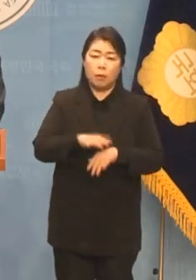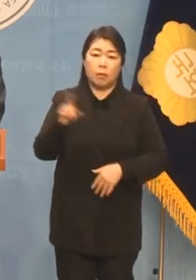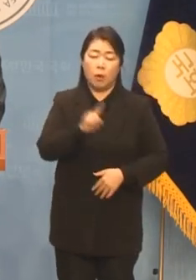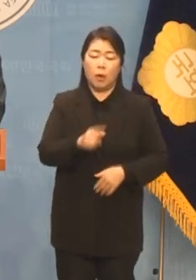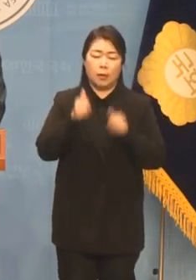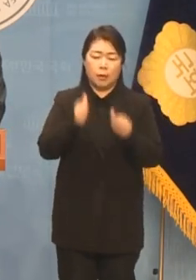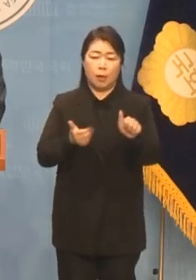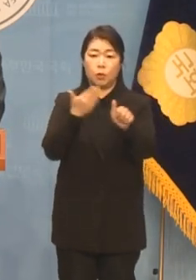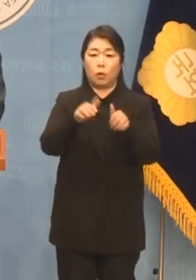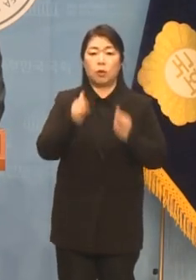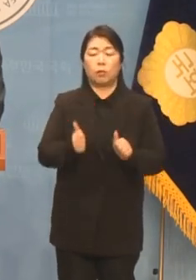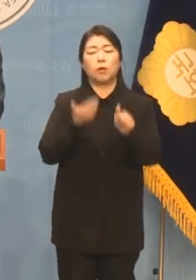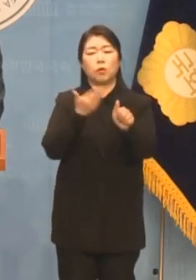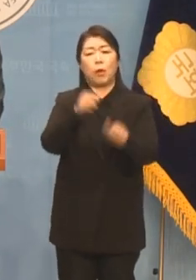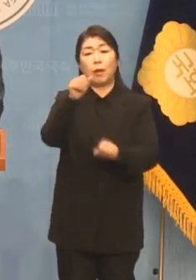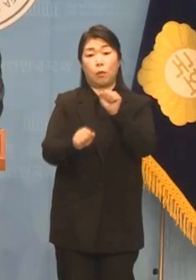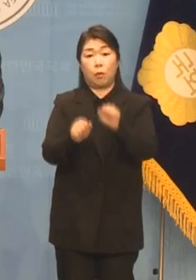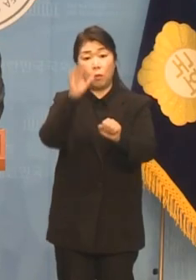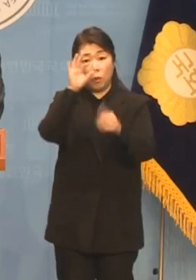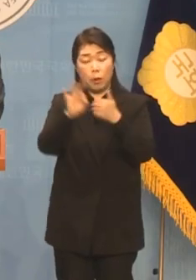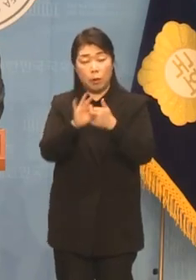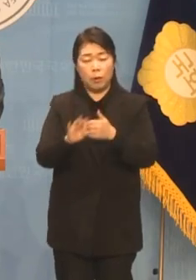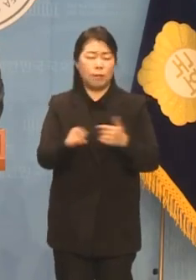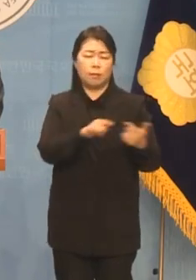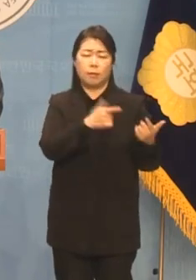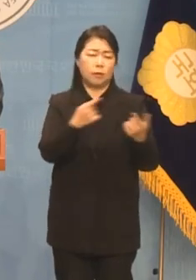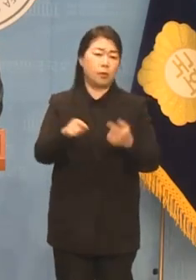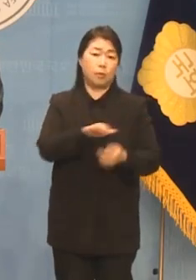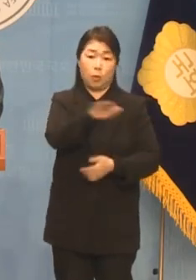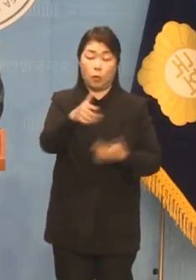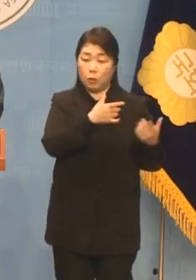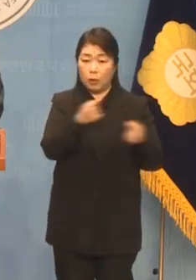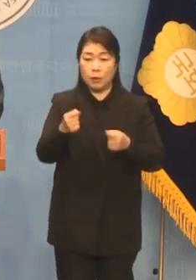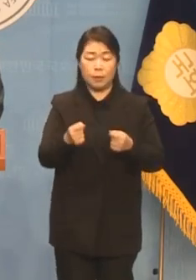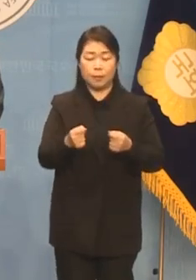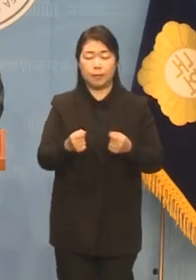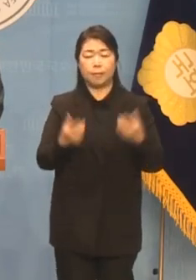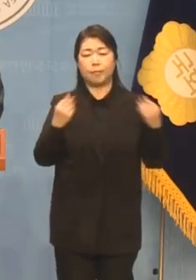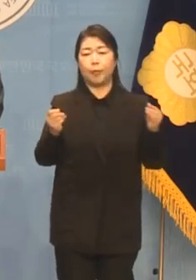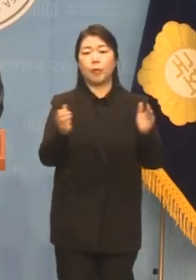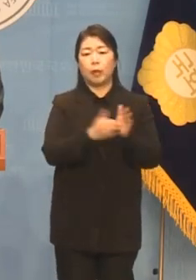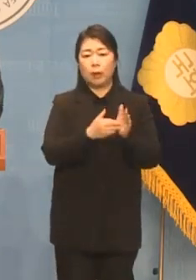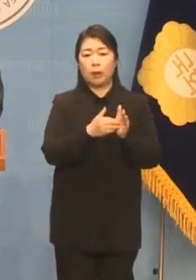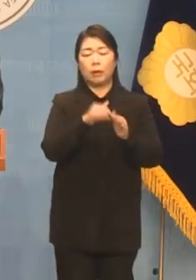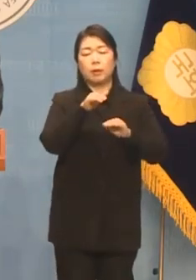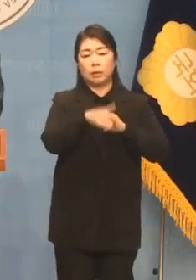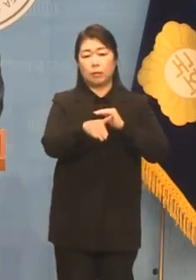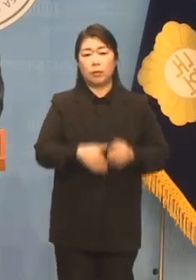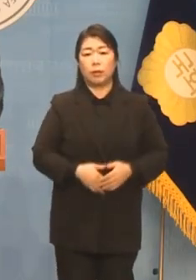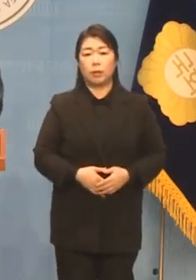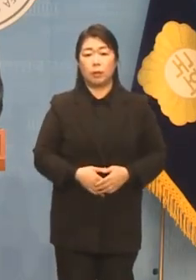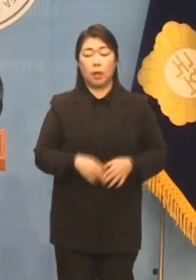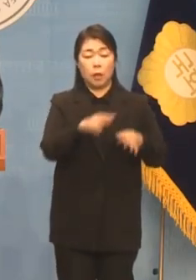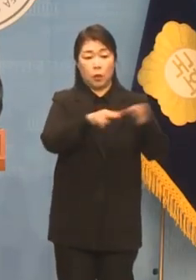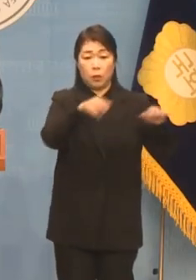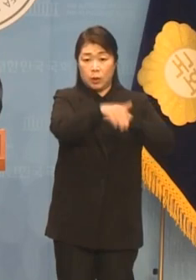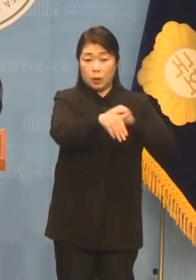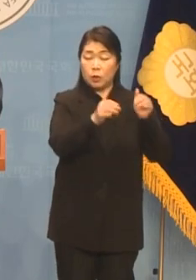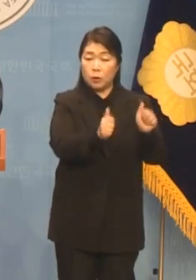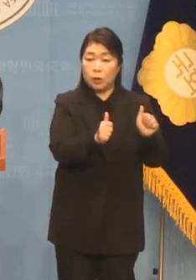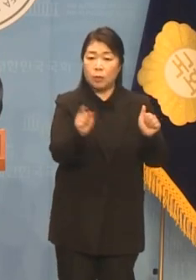행태야말로 우리 모두가 함께 종식시켜야 할 여의도 정치입니다 김종민